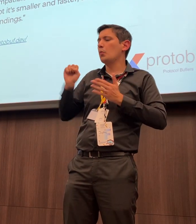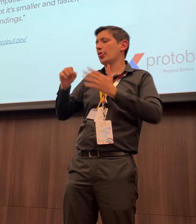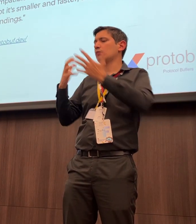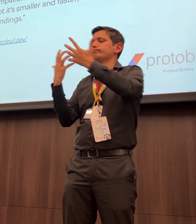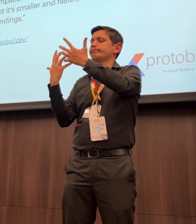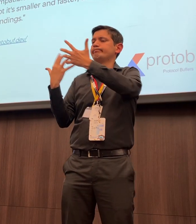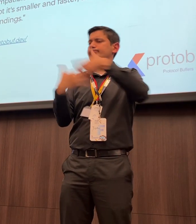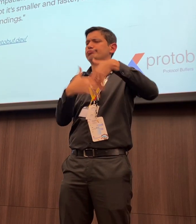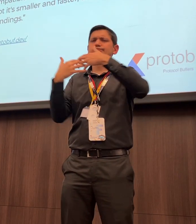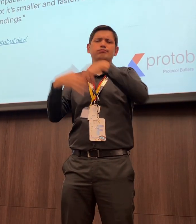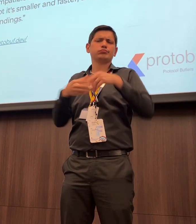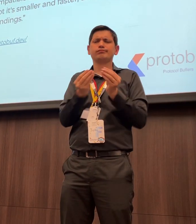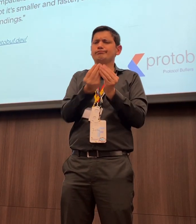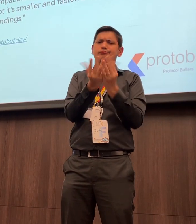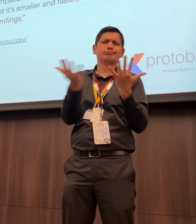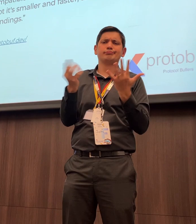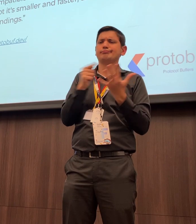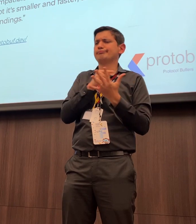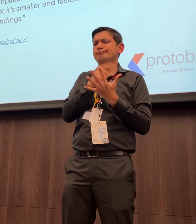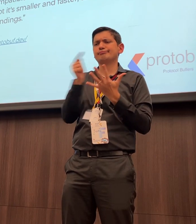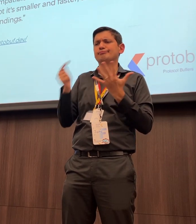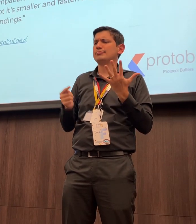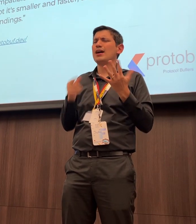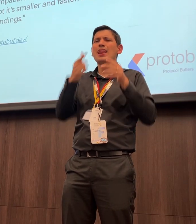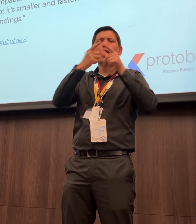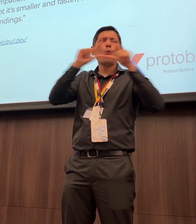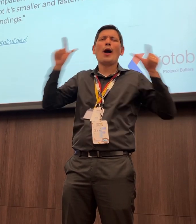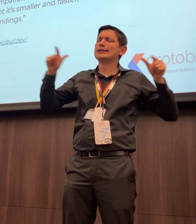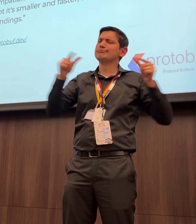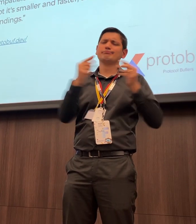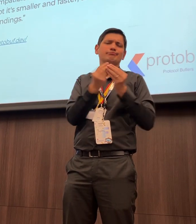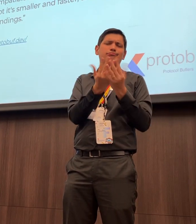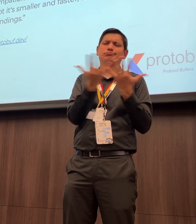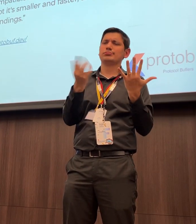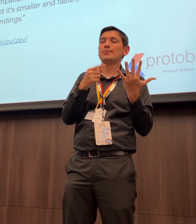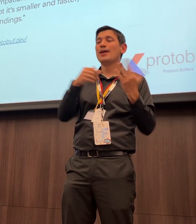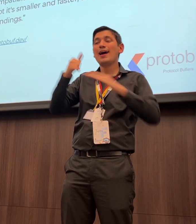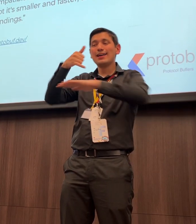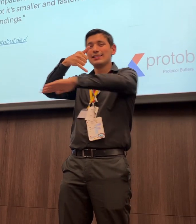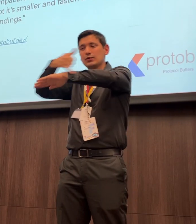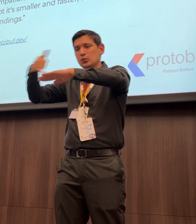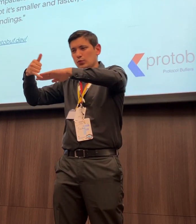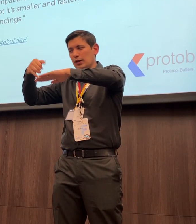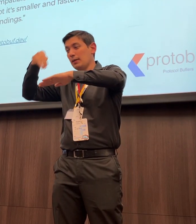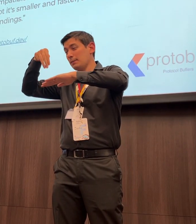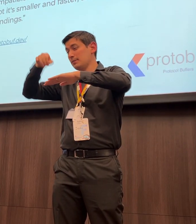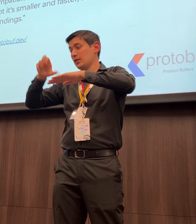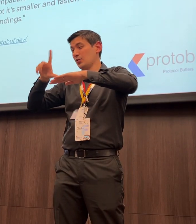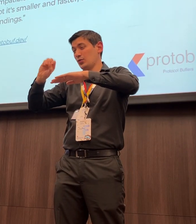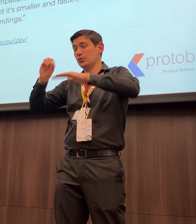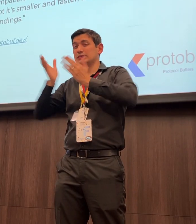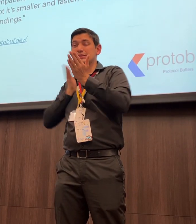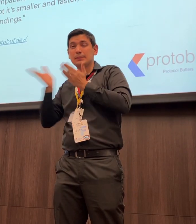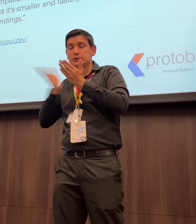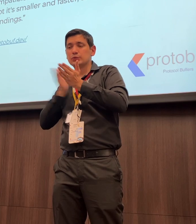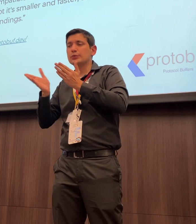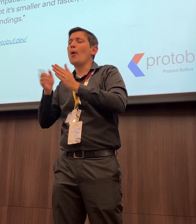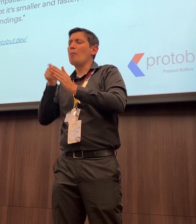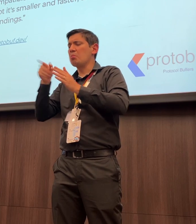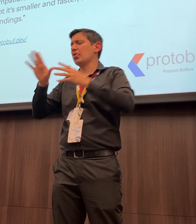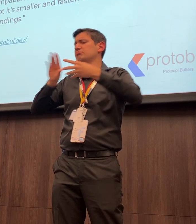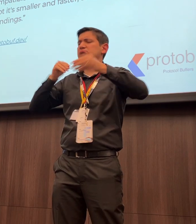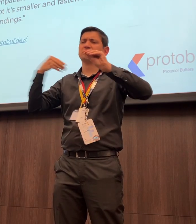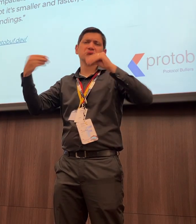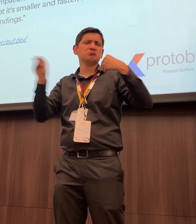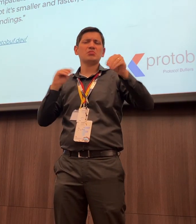generar distintos bindings en distintos lenguajes, que por lo general en arquitecturas orientadas a microservicios se tiene esta flexibilidad